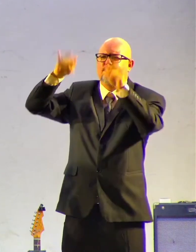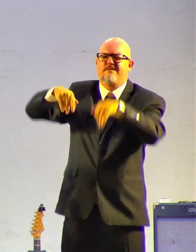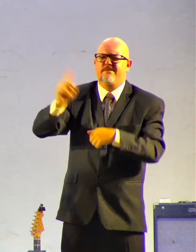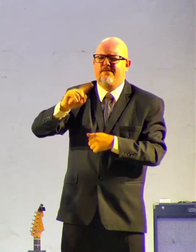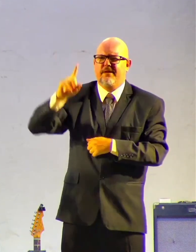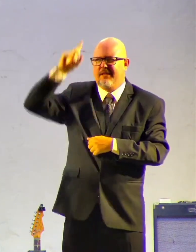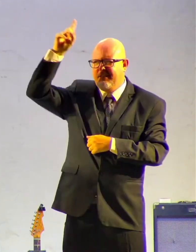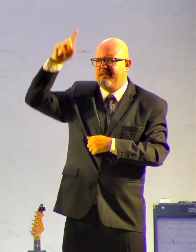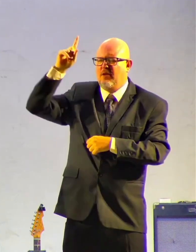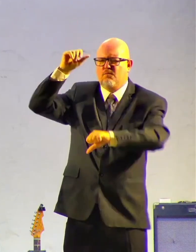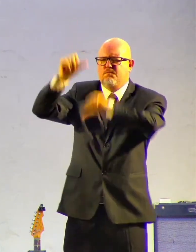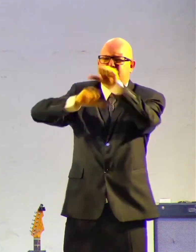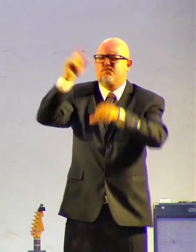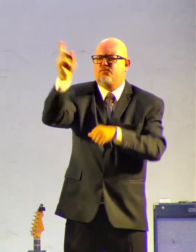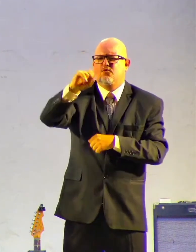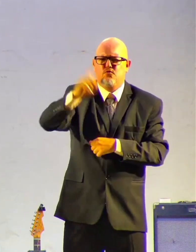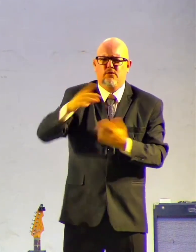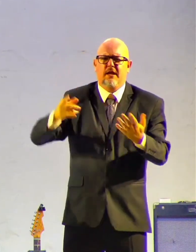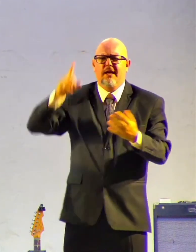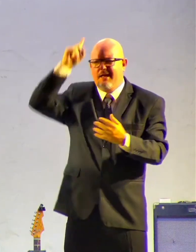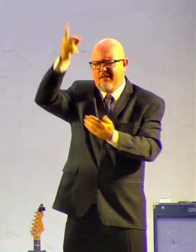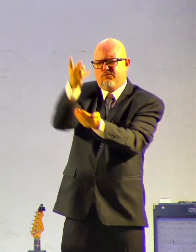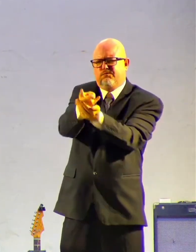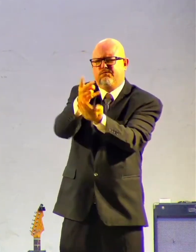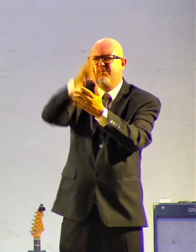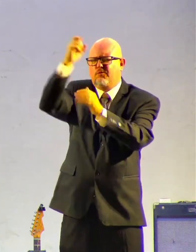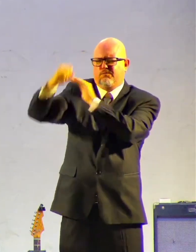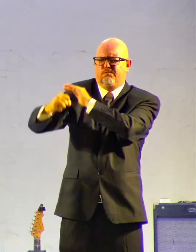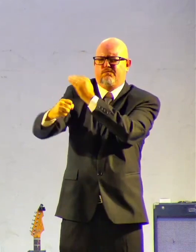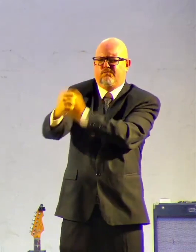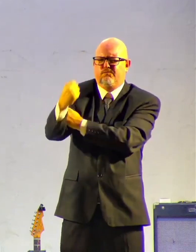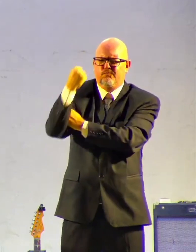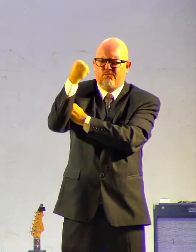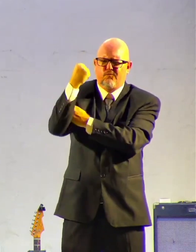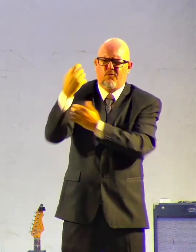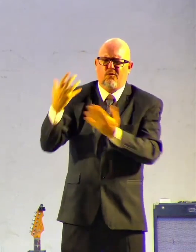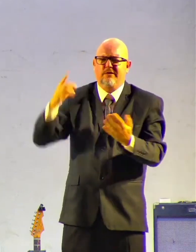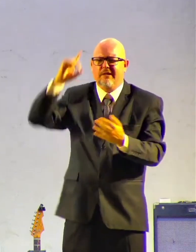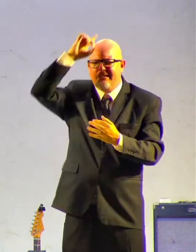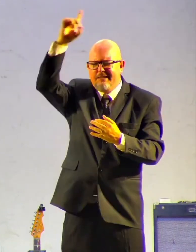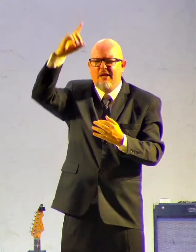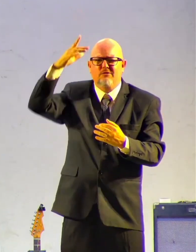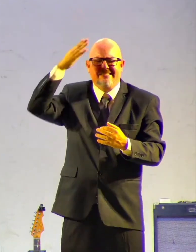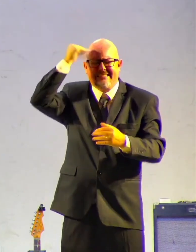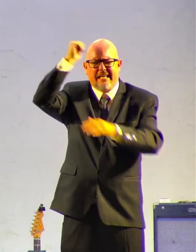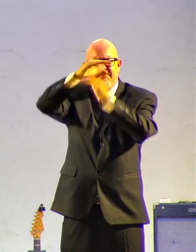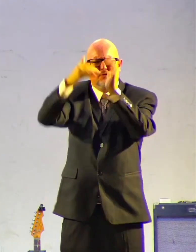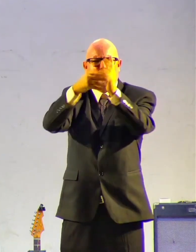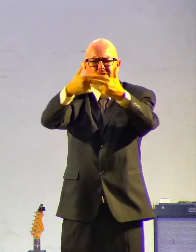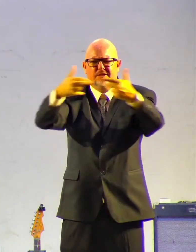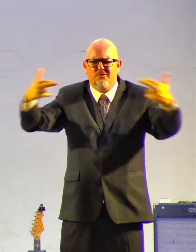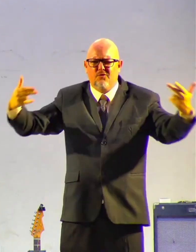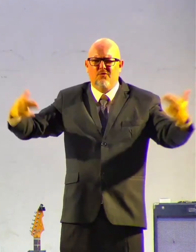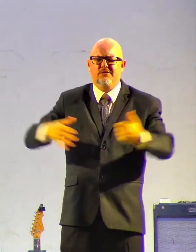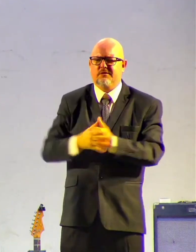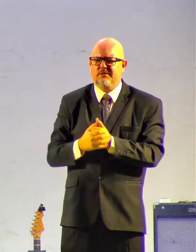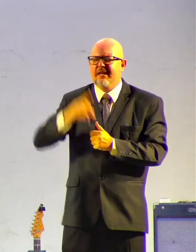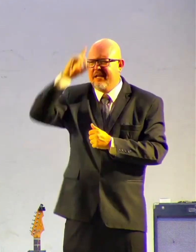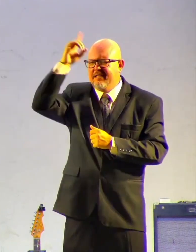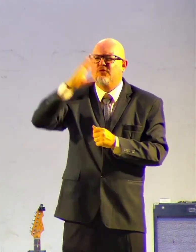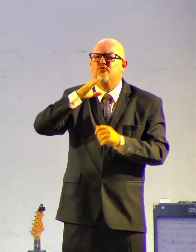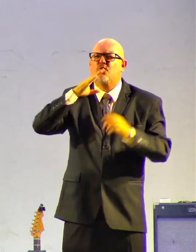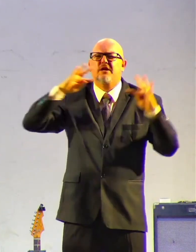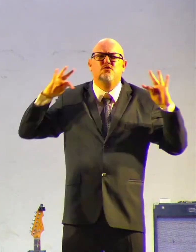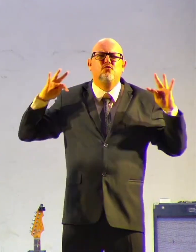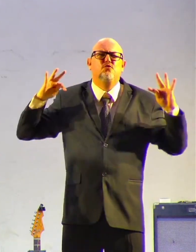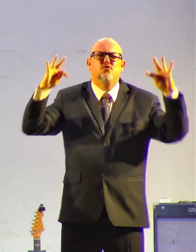é imutável, que Deus é onipotente, que Deus é onipresente, que Deus é onisciente, que Deus é transcendente, que Deus